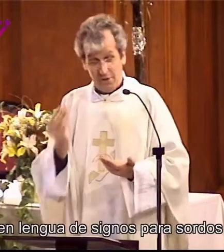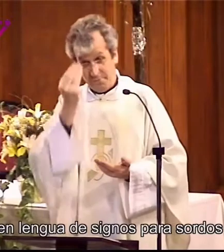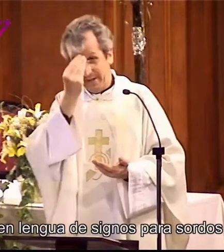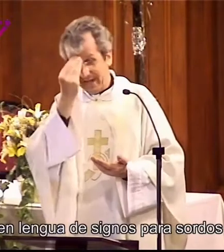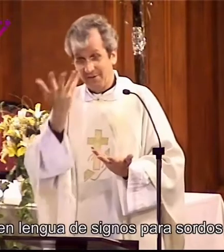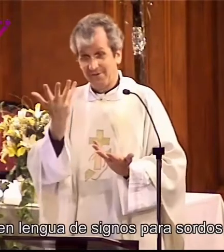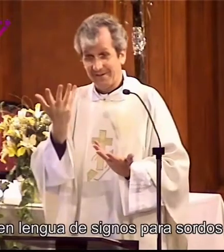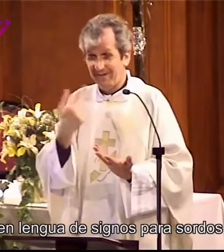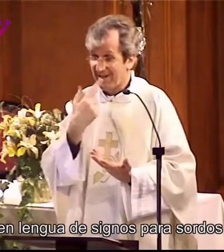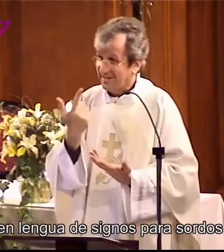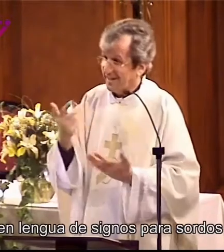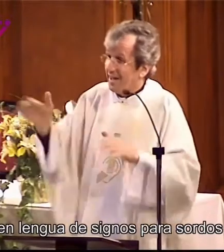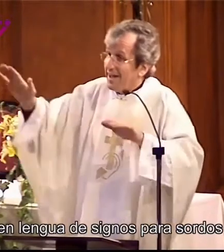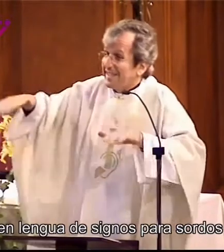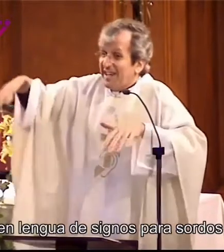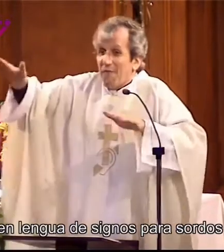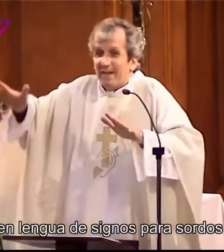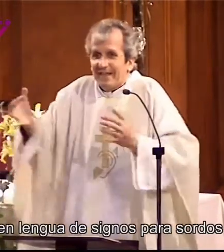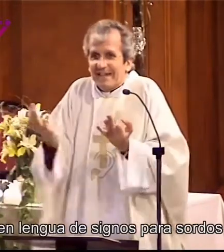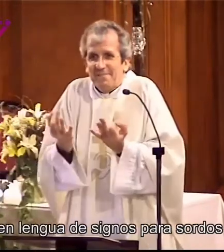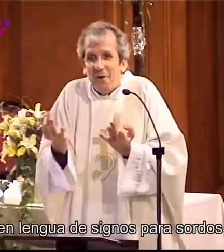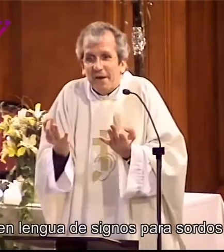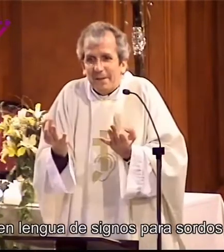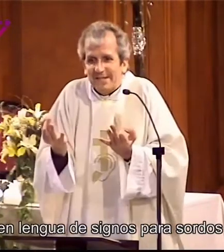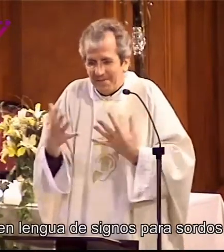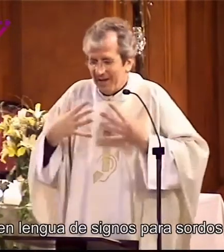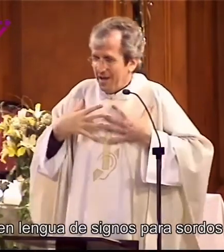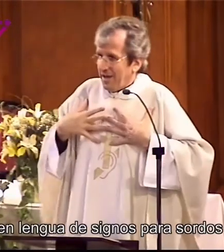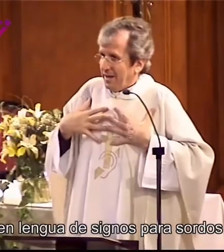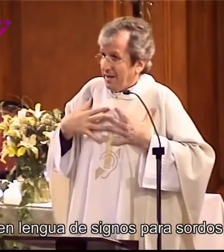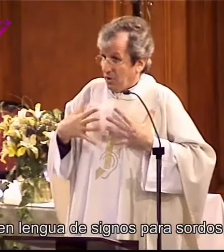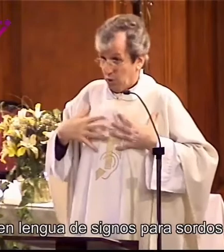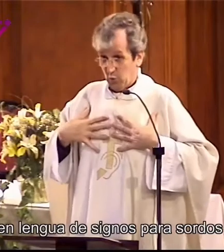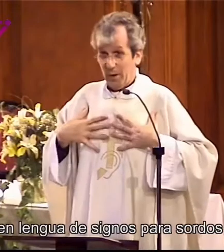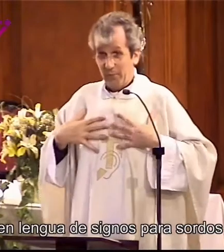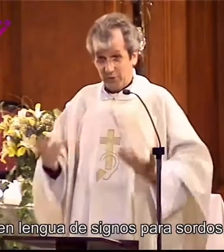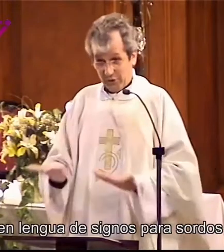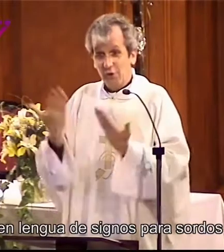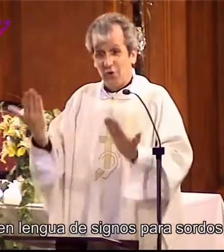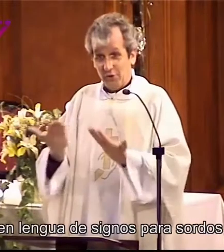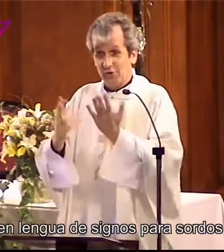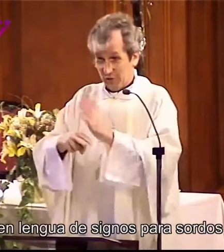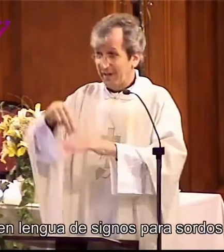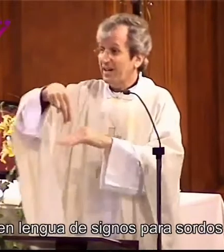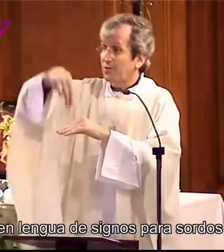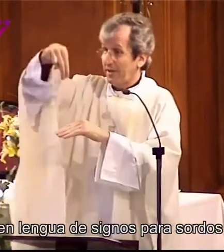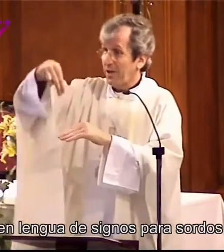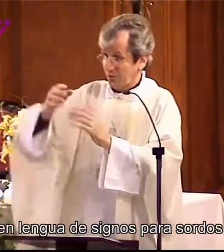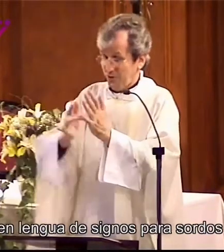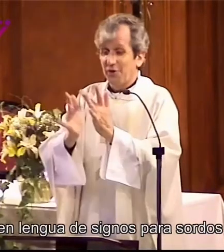pensando, dice hasta que si era un fantasma o que pasaba, los cuerpos gloriosos resucitados como